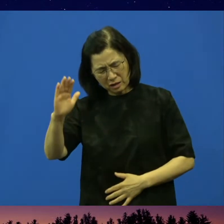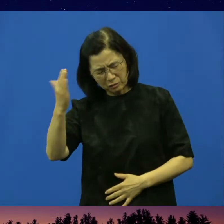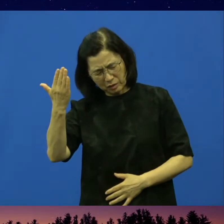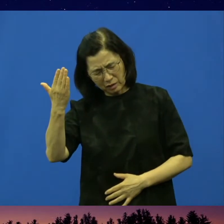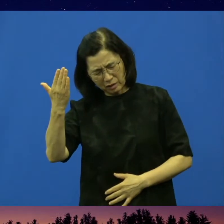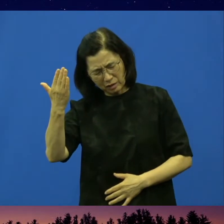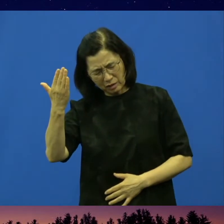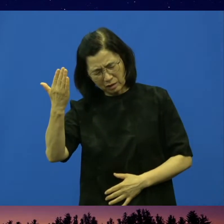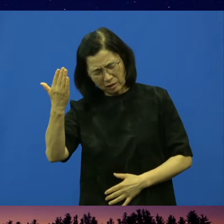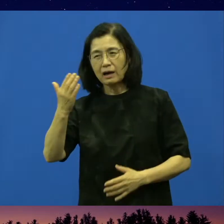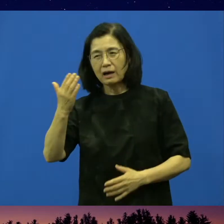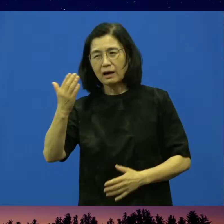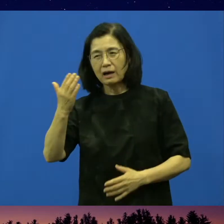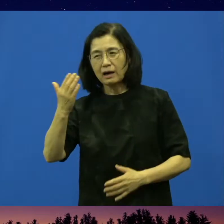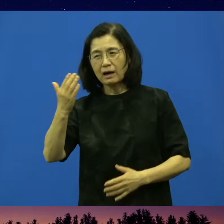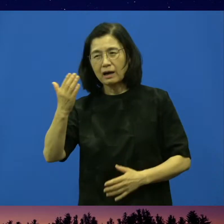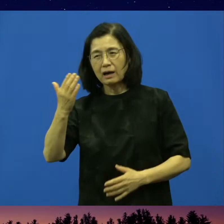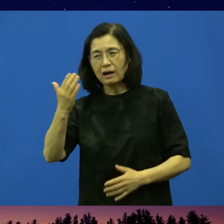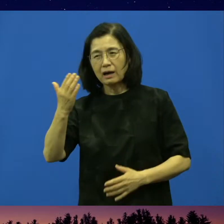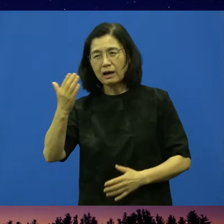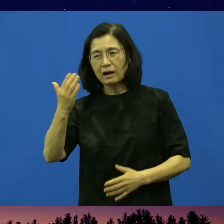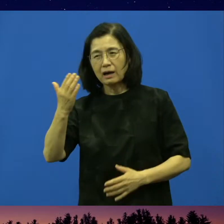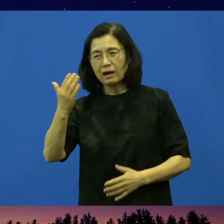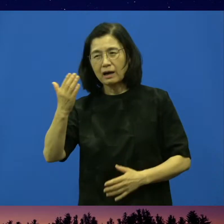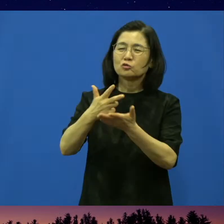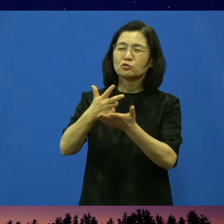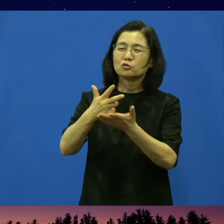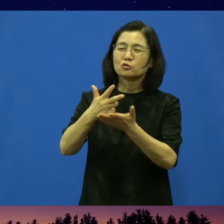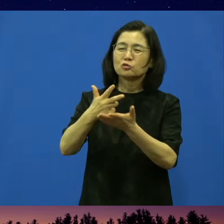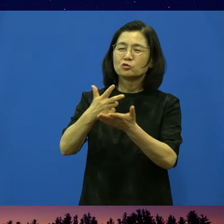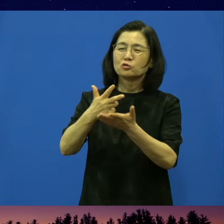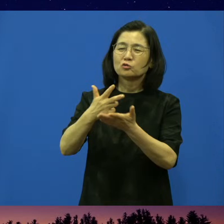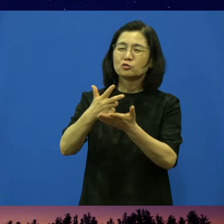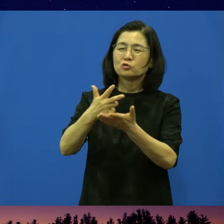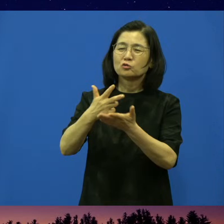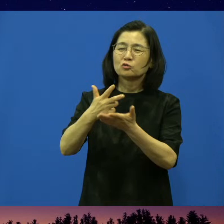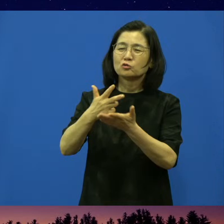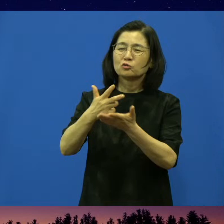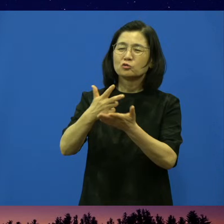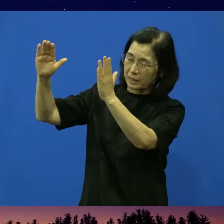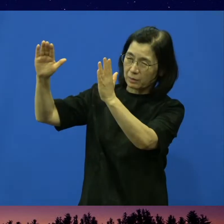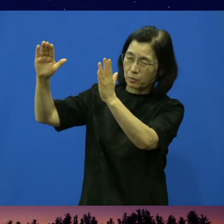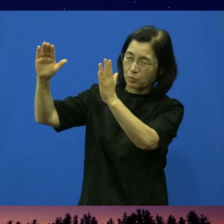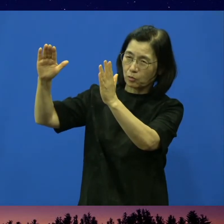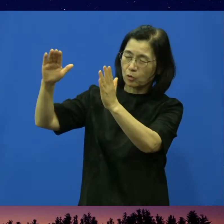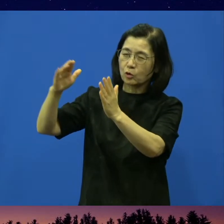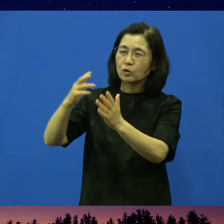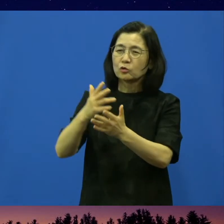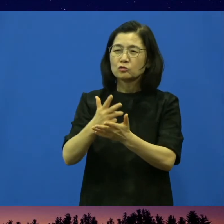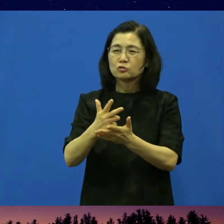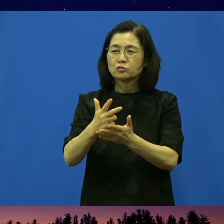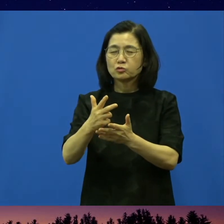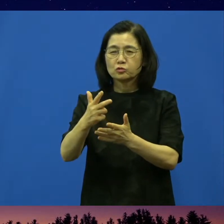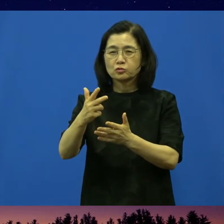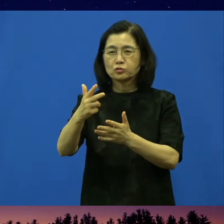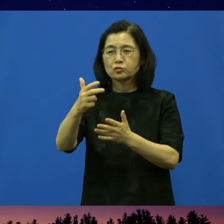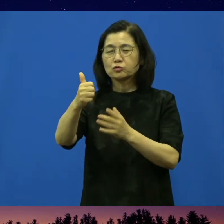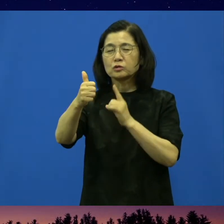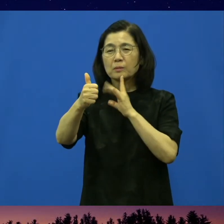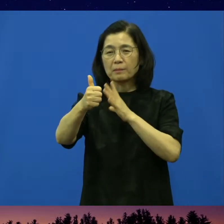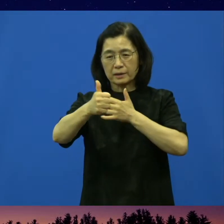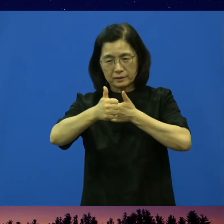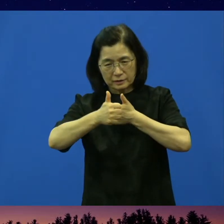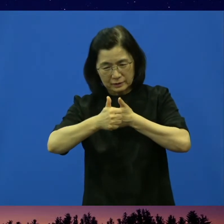주님만 바라보고 주님만 의지하고 주님만 우리의 시선을 가득 메우는 그분만을 따라가게 될